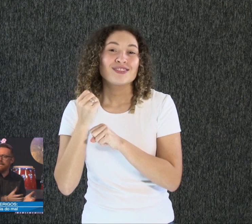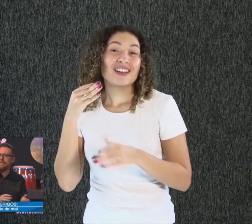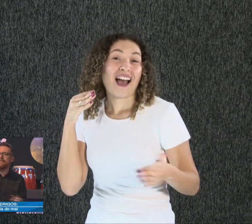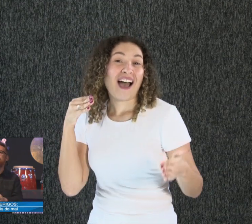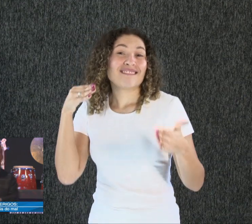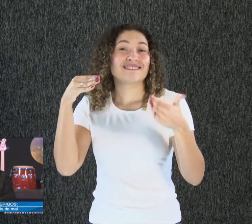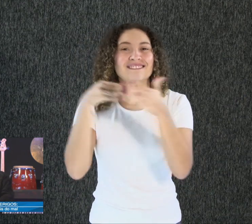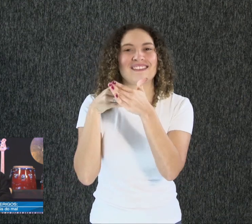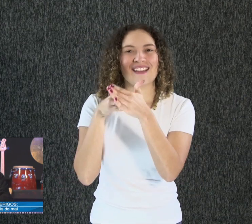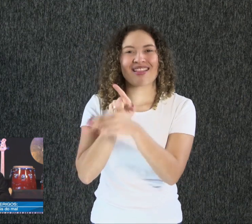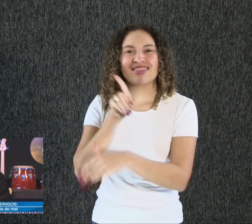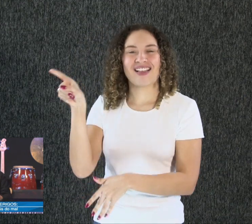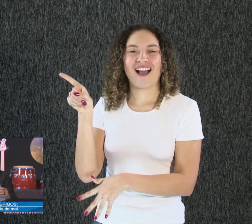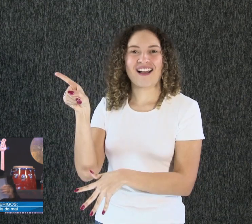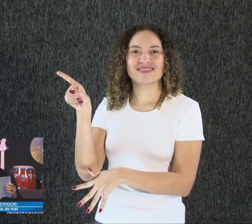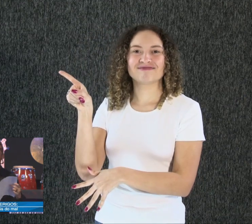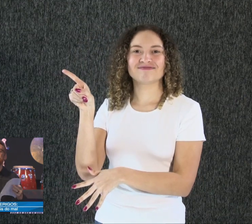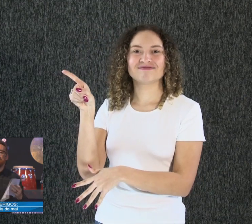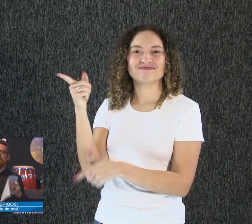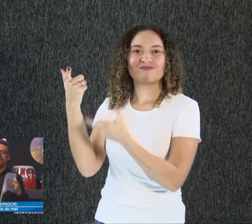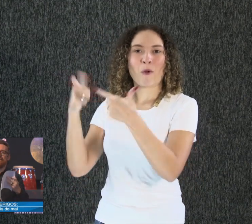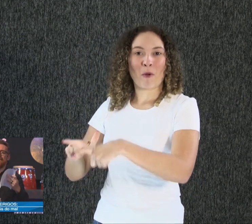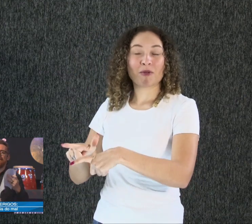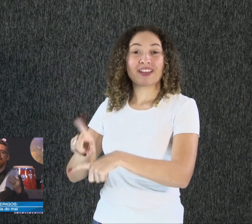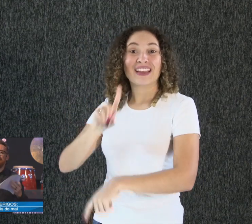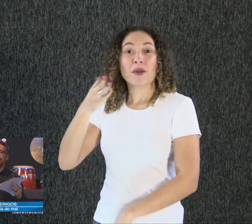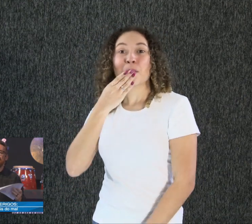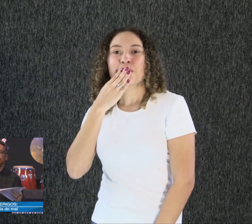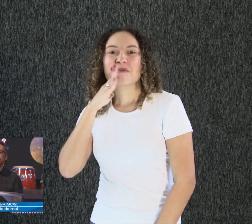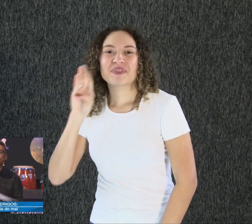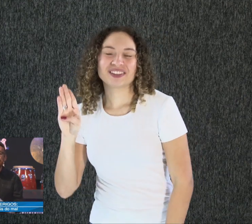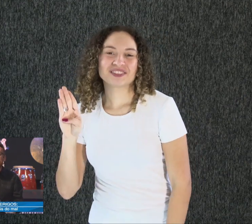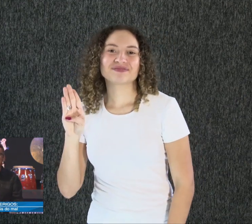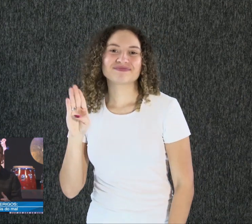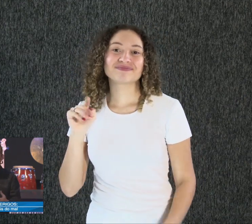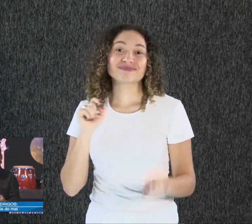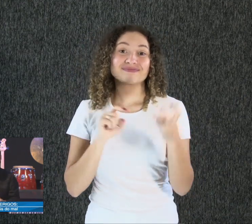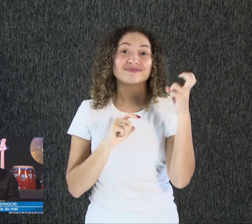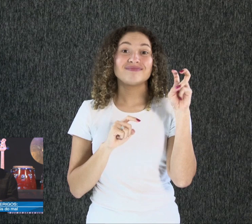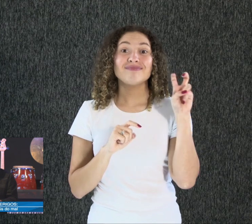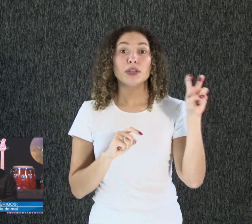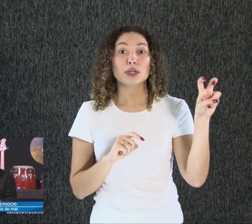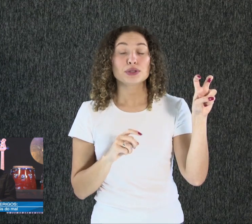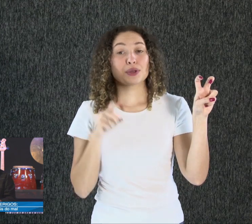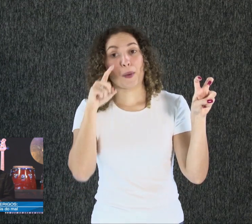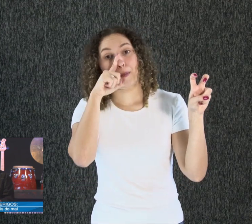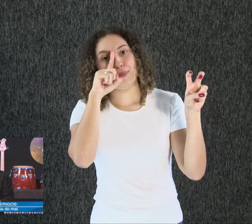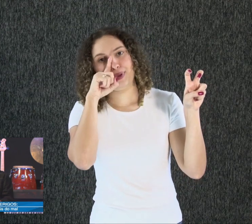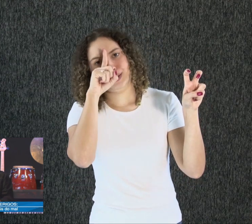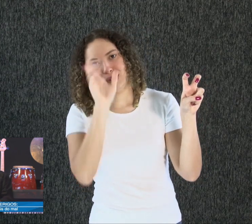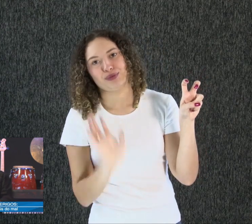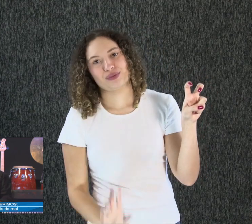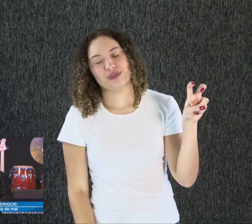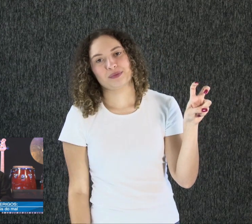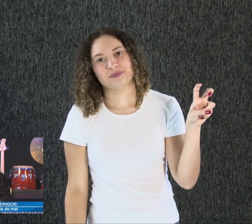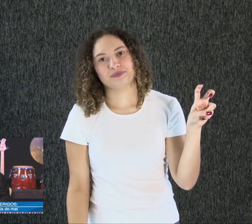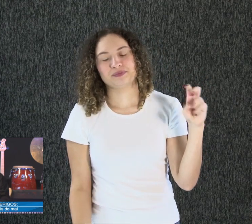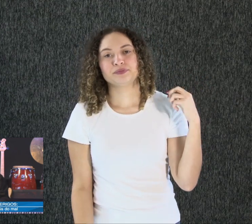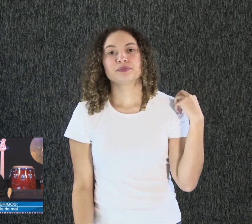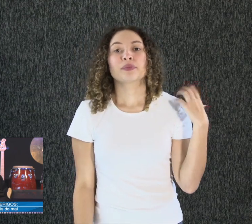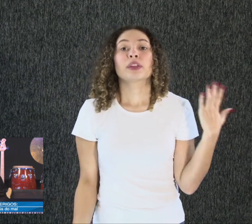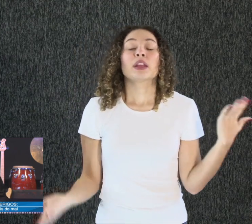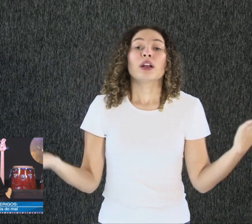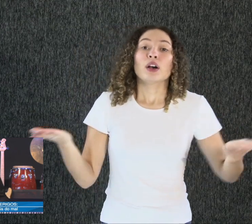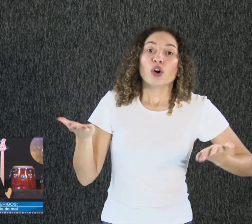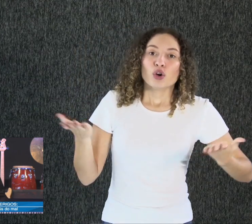da promessa, a terra prometida. São 5 perigos que nos assolam. Deixa eu dizer uma